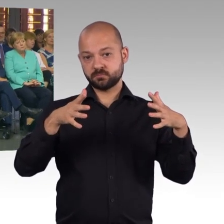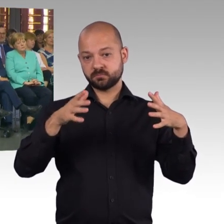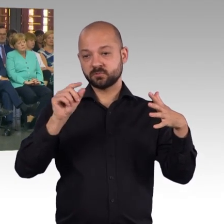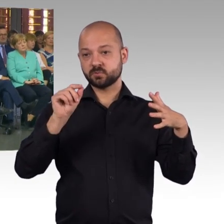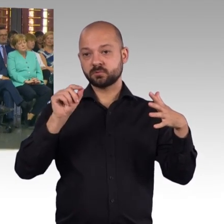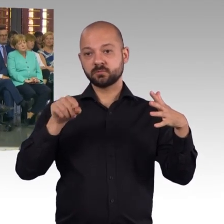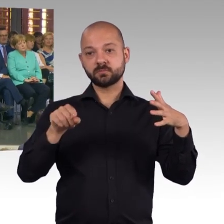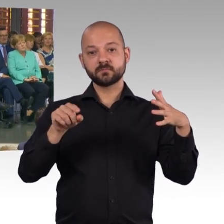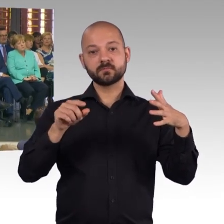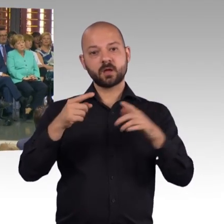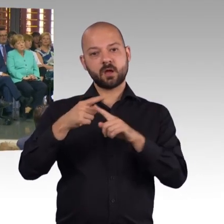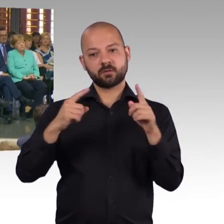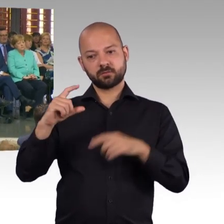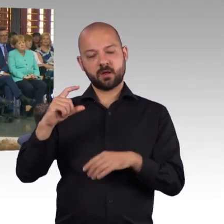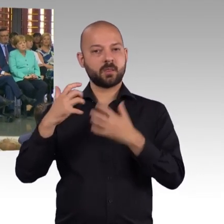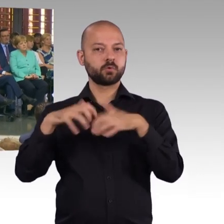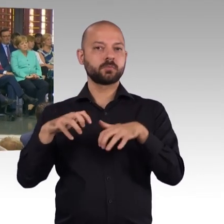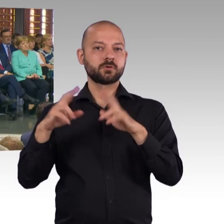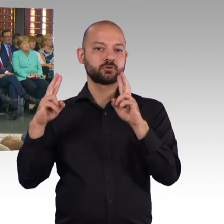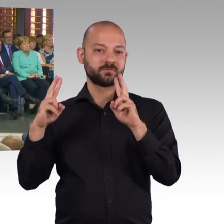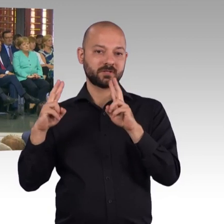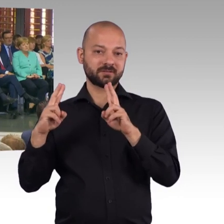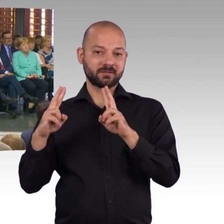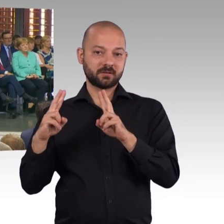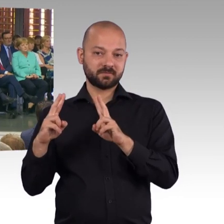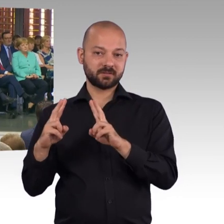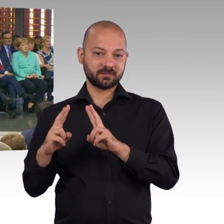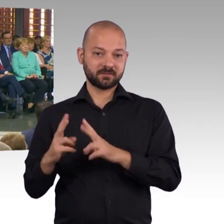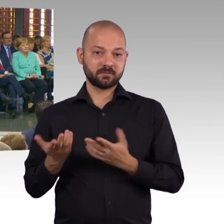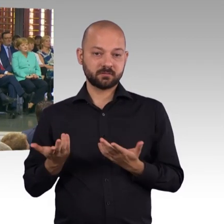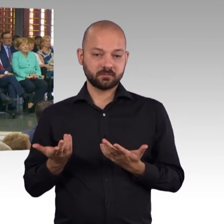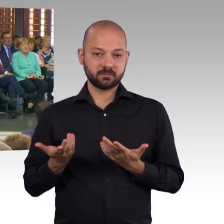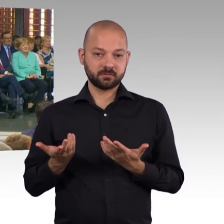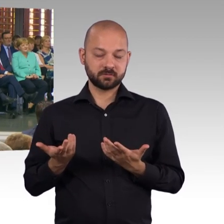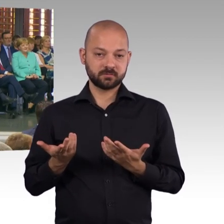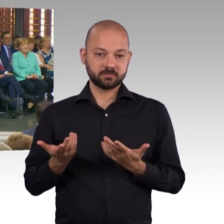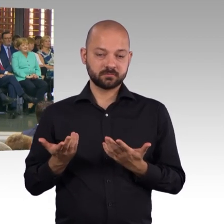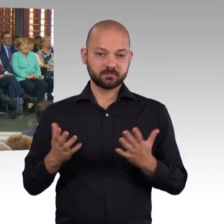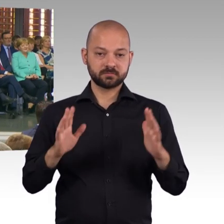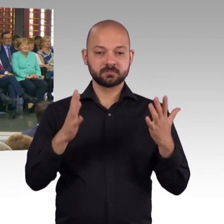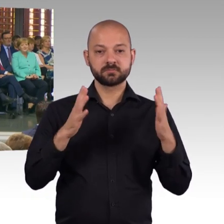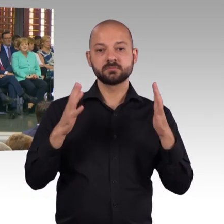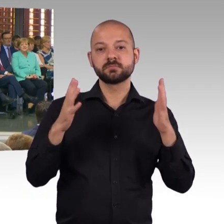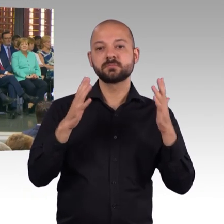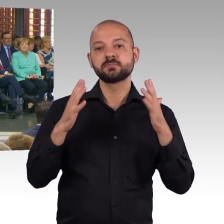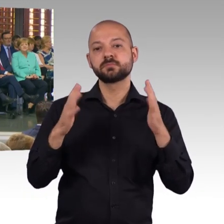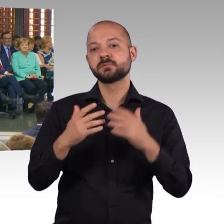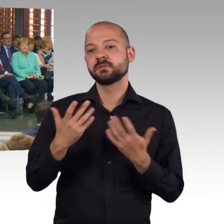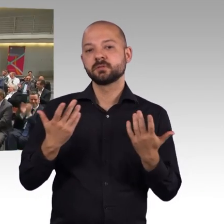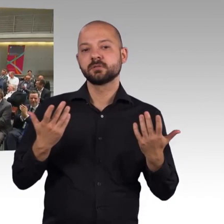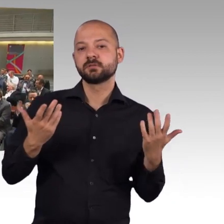Kollege Große-Brömer, das war nicht nett, aber leider wahr. Wir werden also Sie, Frau Ministerin, daran